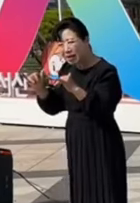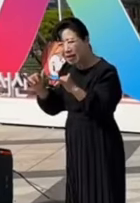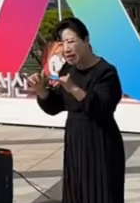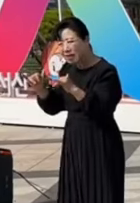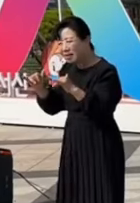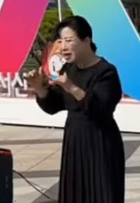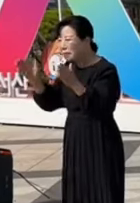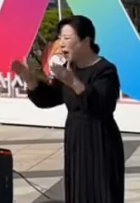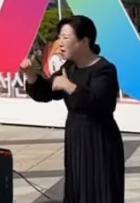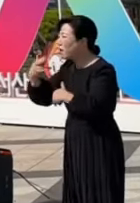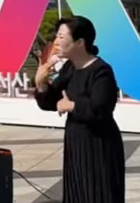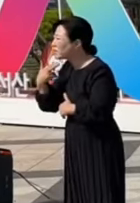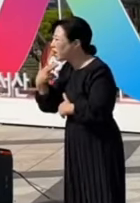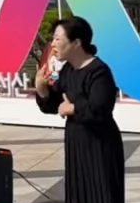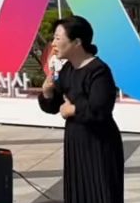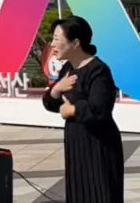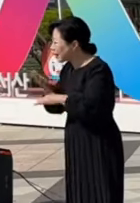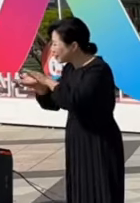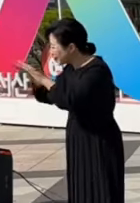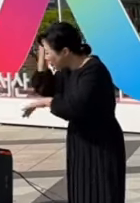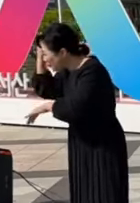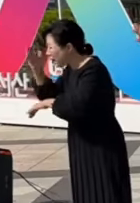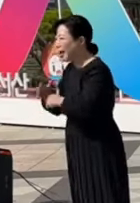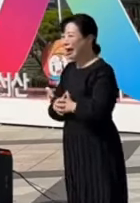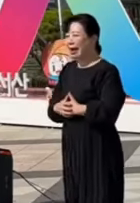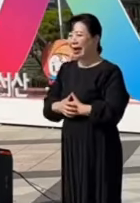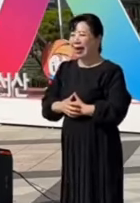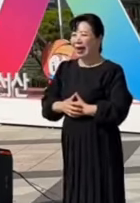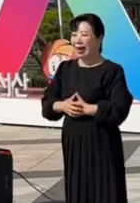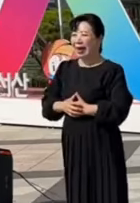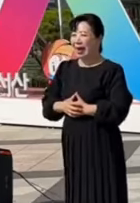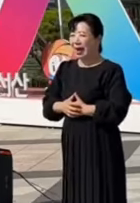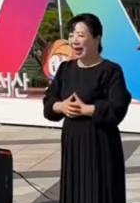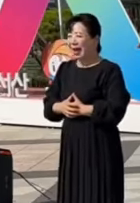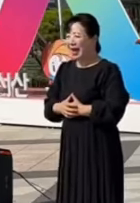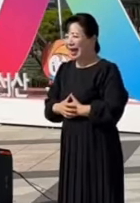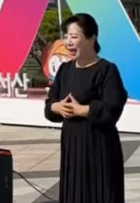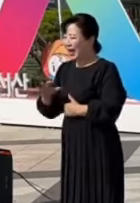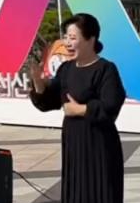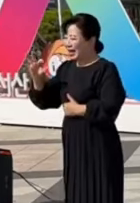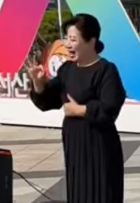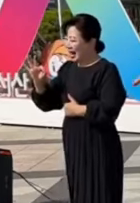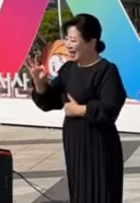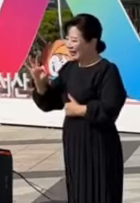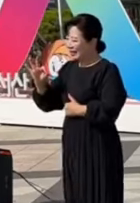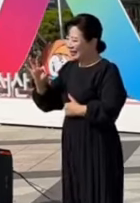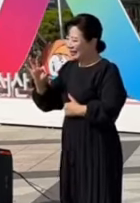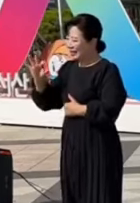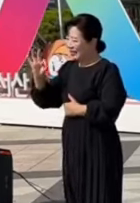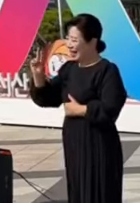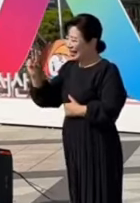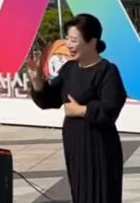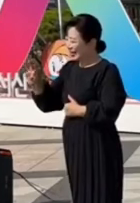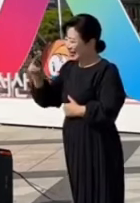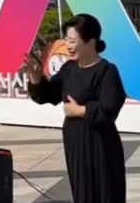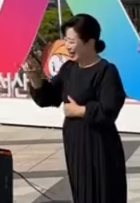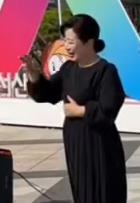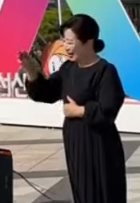선배 애첩 양재택 애첩 양재택은 충청도 대전고등학교